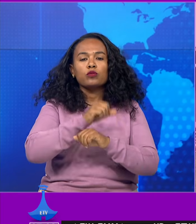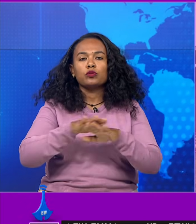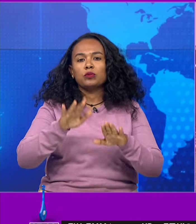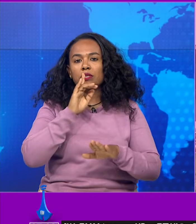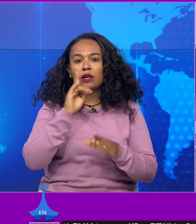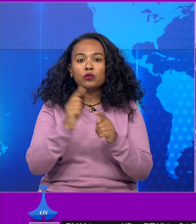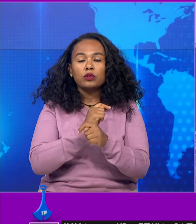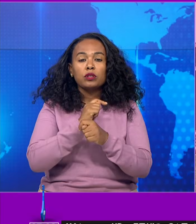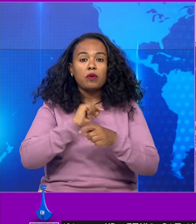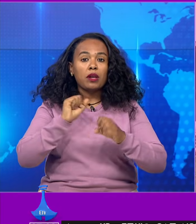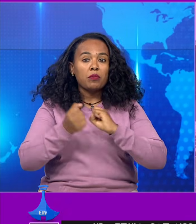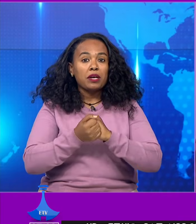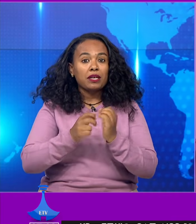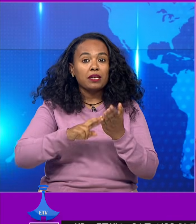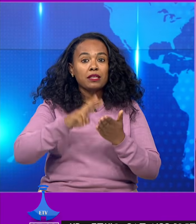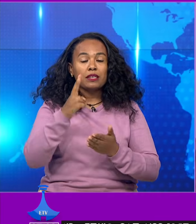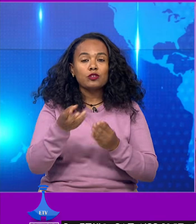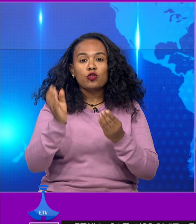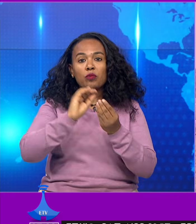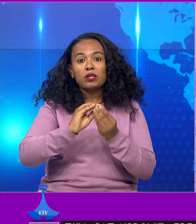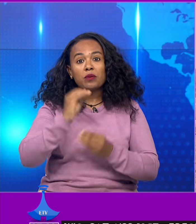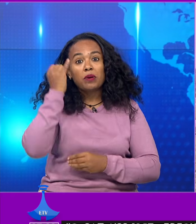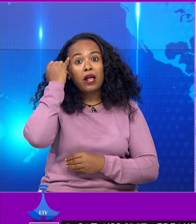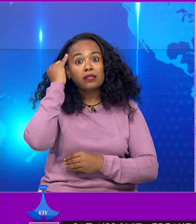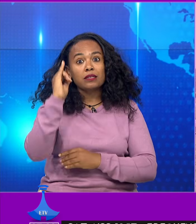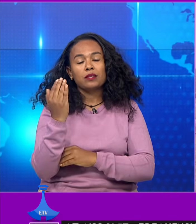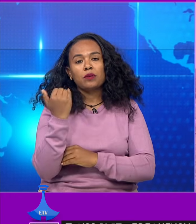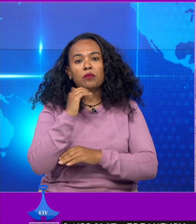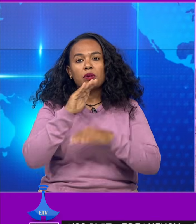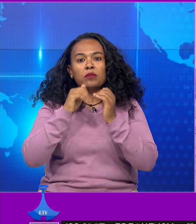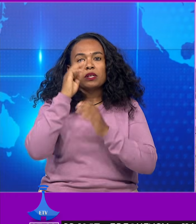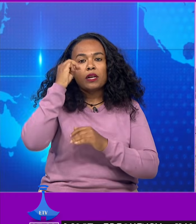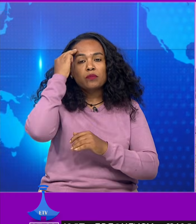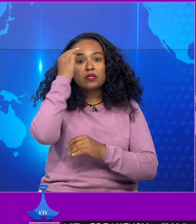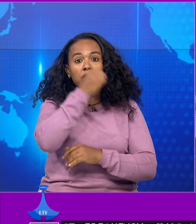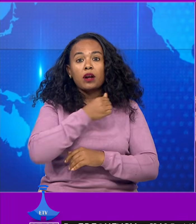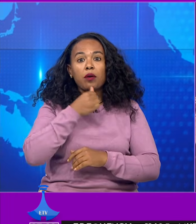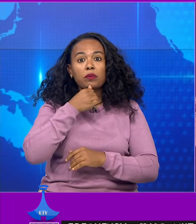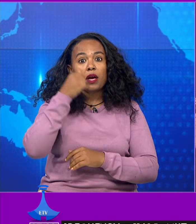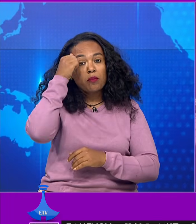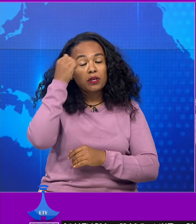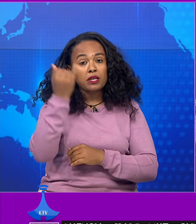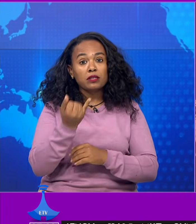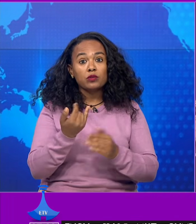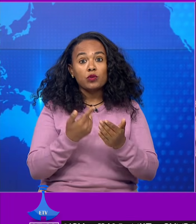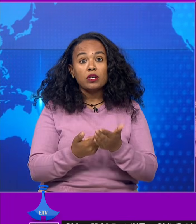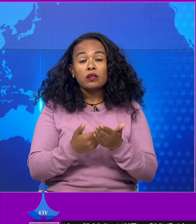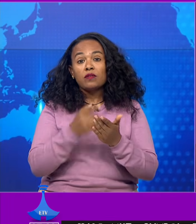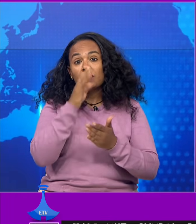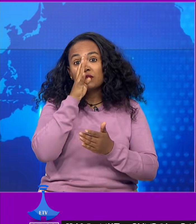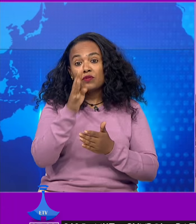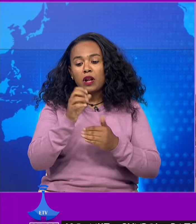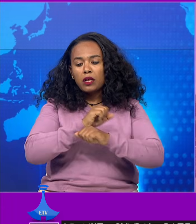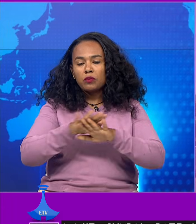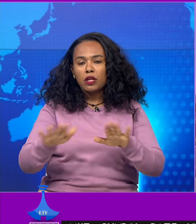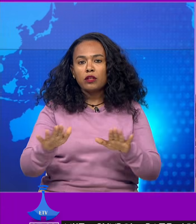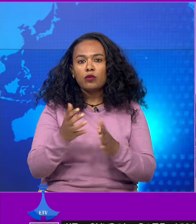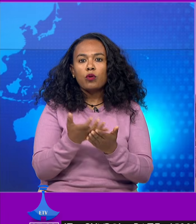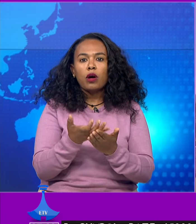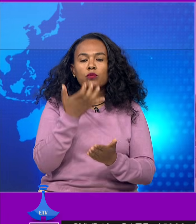ተግባር ለመቀየር የተነሳው የመደመር አስተሳሰብ ነበር። በጠቅላይ ሚኒስትር አብይ አህመድ የተቀረጸው ይህ ፍልስፍና የተበታተኑ